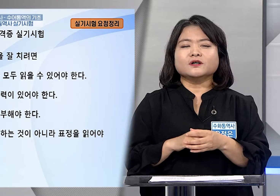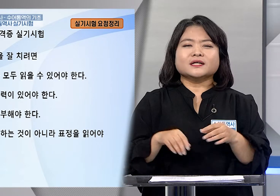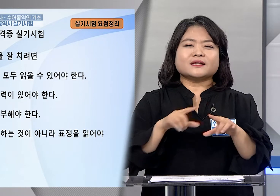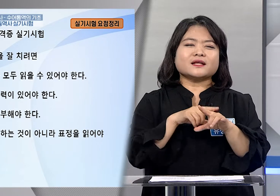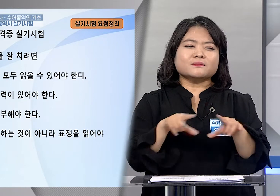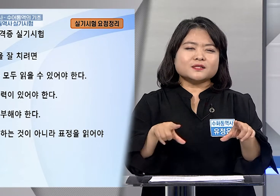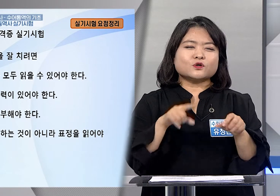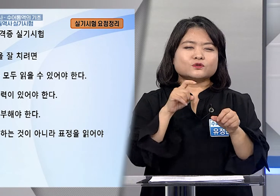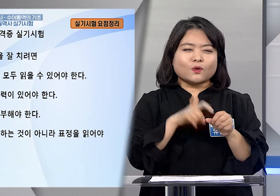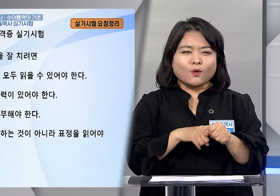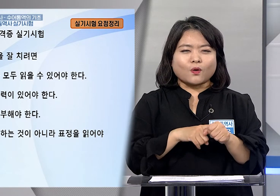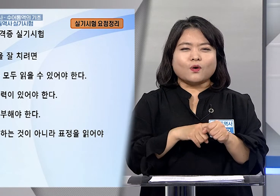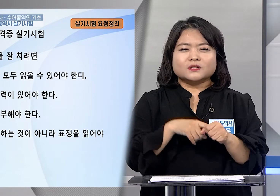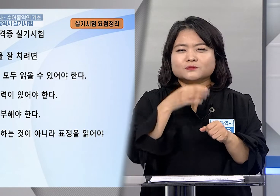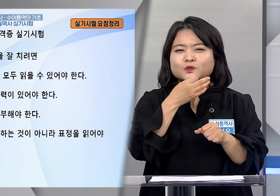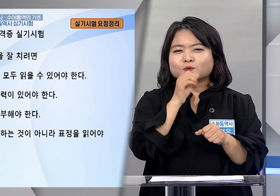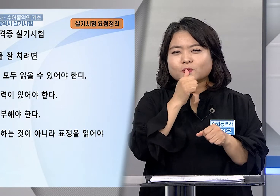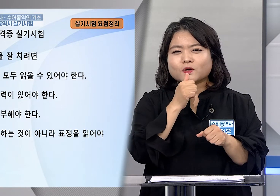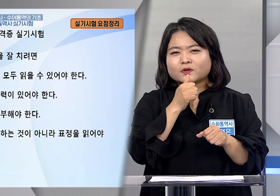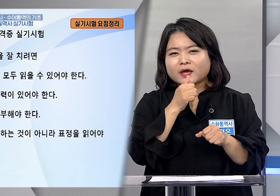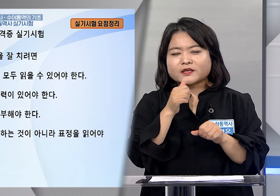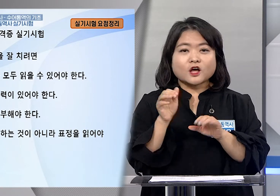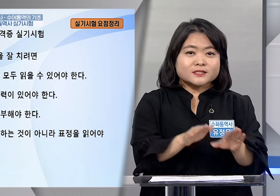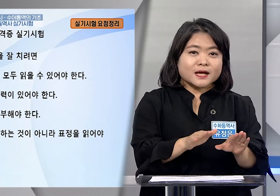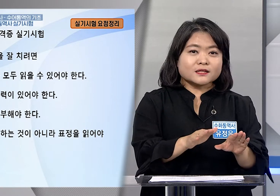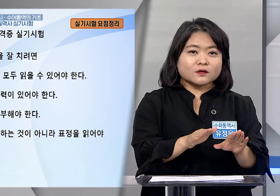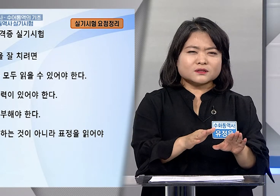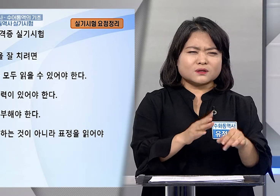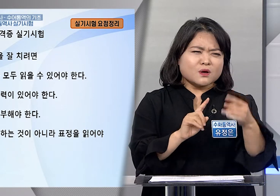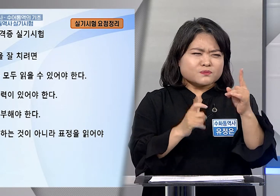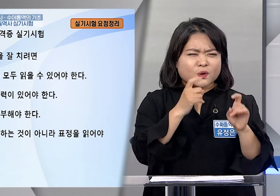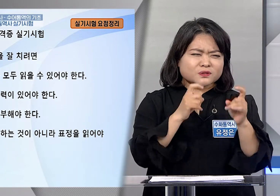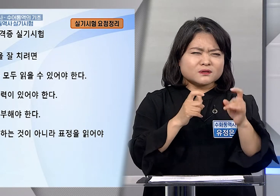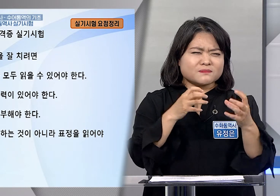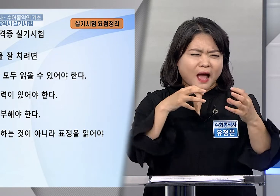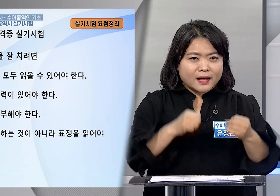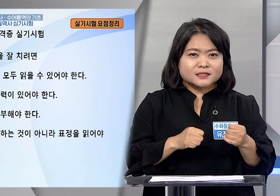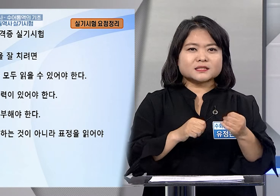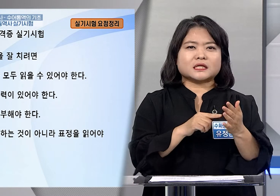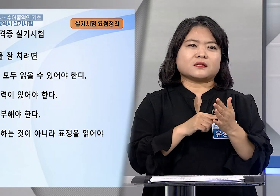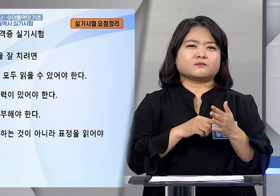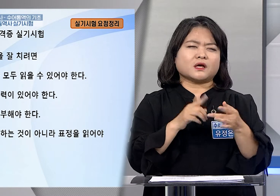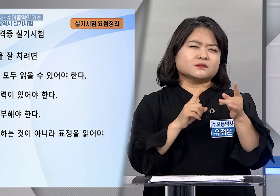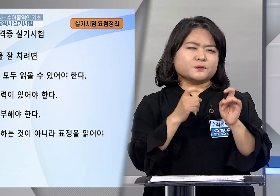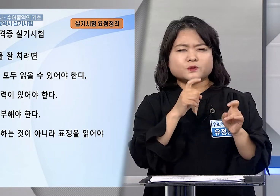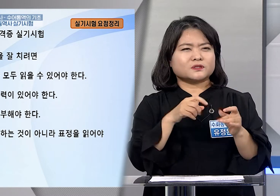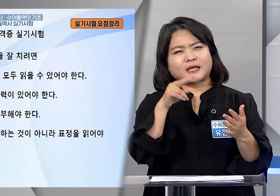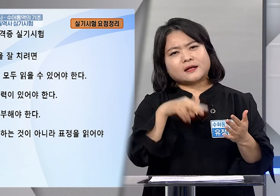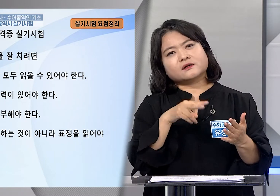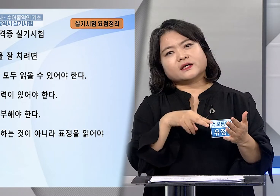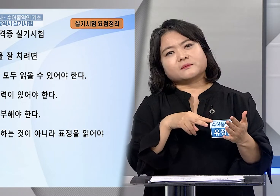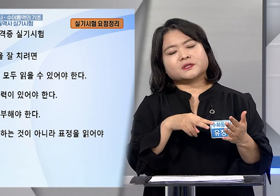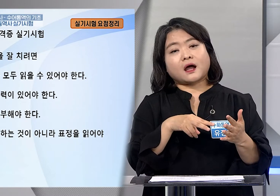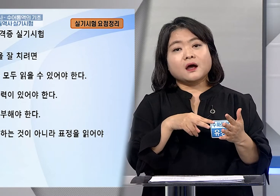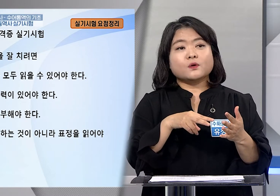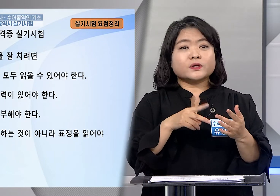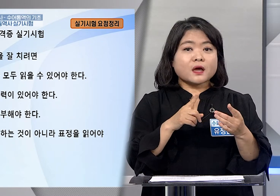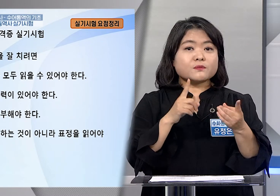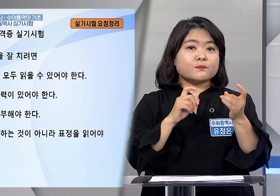근데 일반적으로 음성 통역의 현장에서는 표정을 많이 짓기 때문에 그 표정을 다 읽어야 됩니다. 왜냐하면